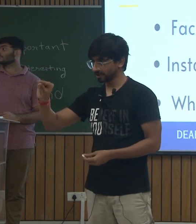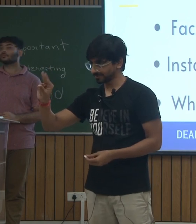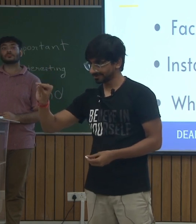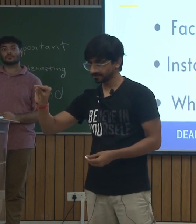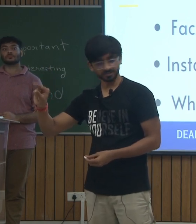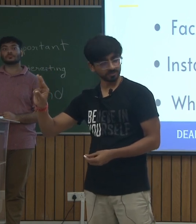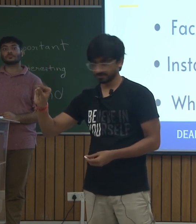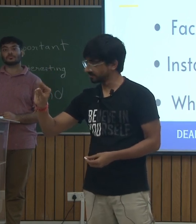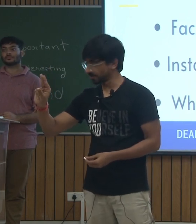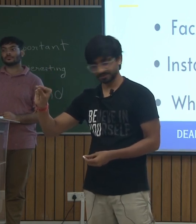not, don't.